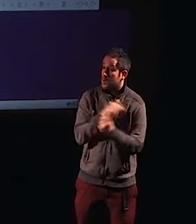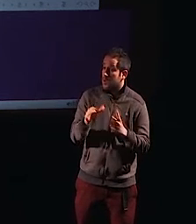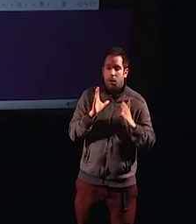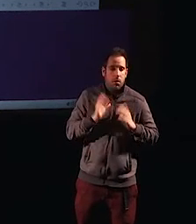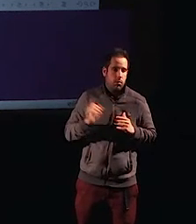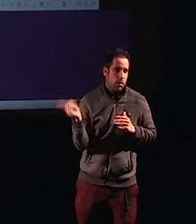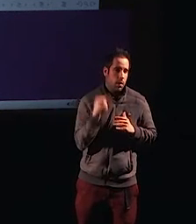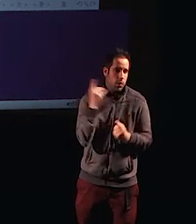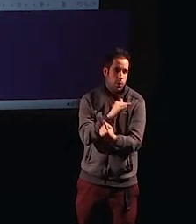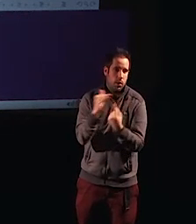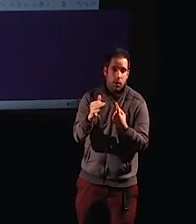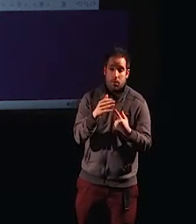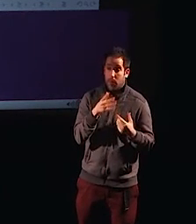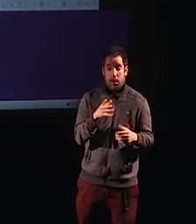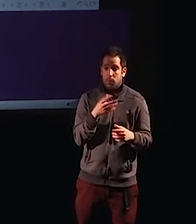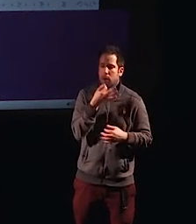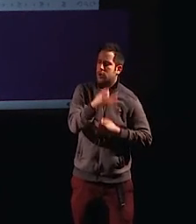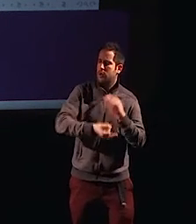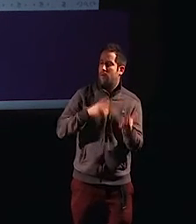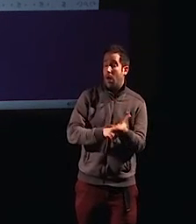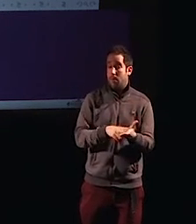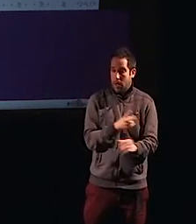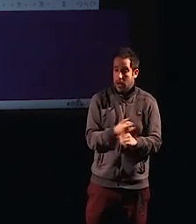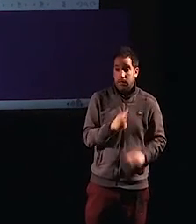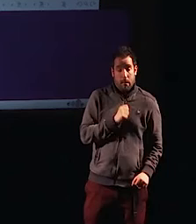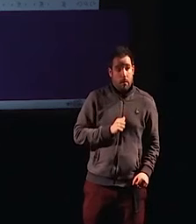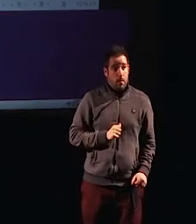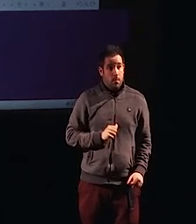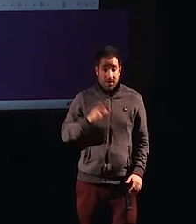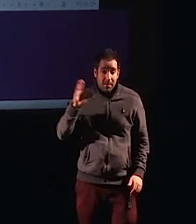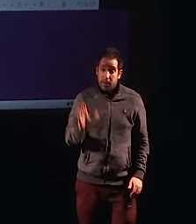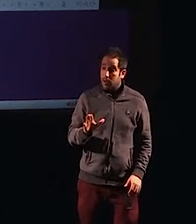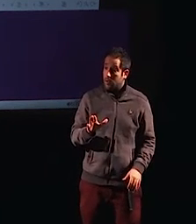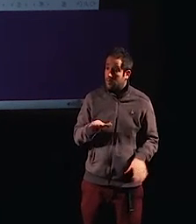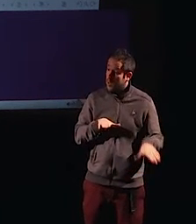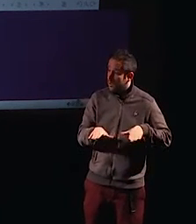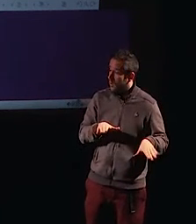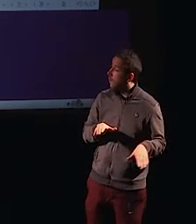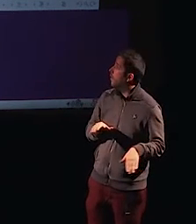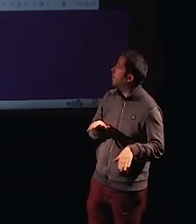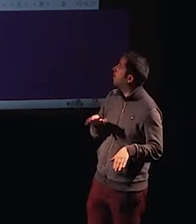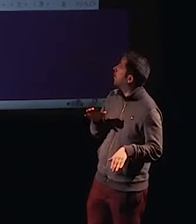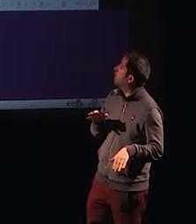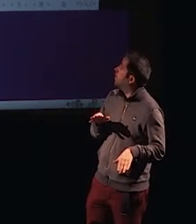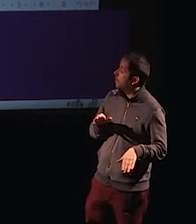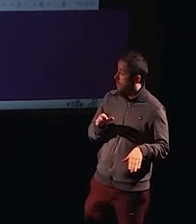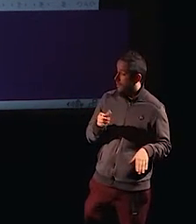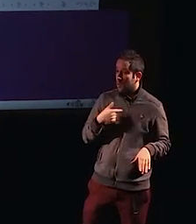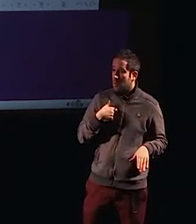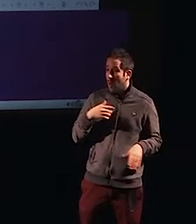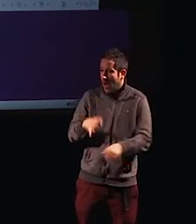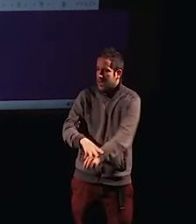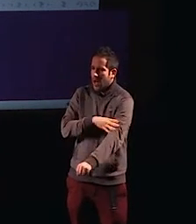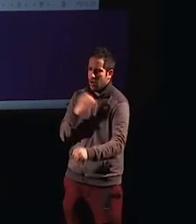et de le dire en risquant gros, ça c'est le geste de Snowden. Le geste de Snowden, c'est dire « je vais niquer mais toute ma